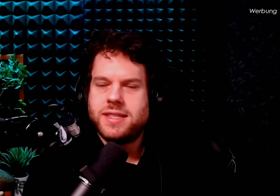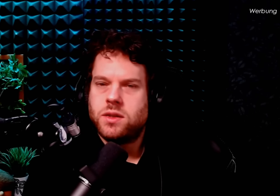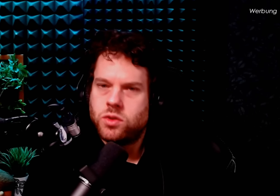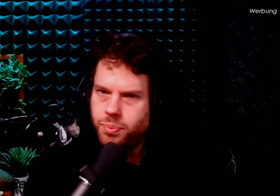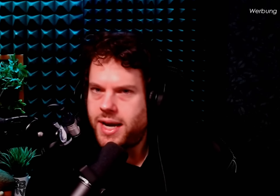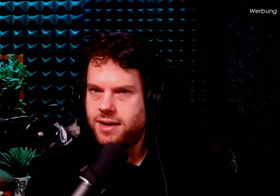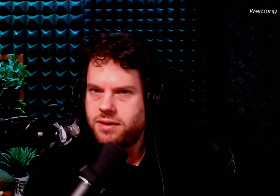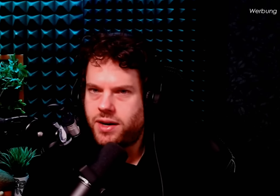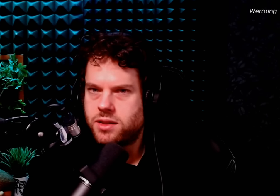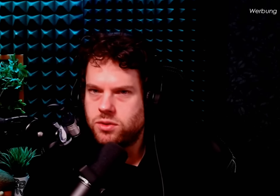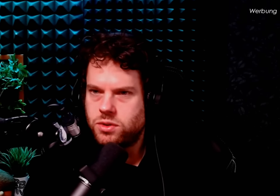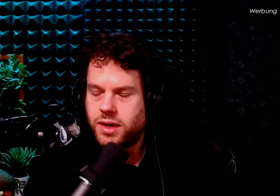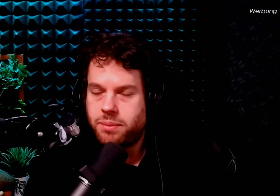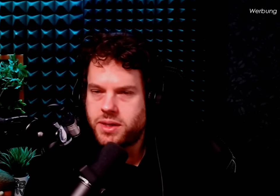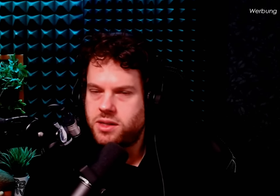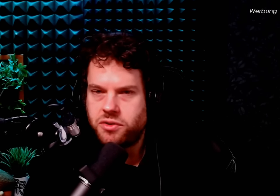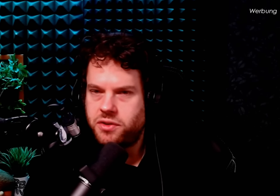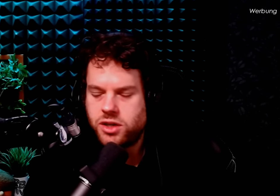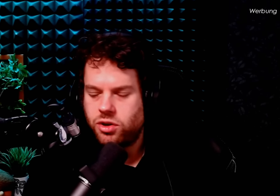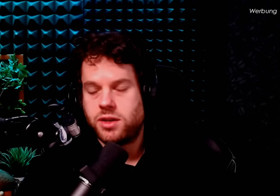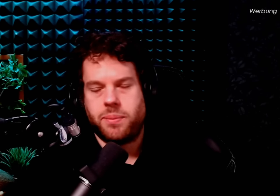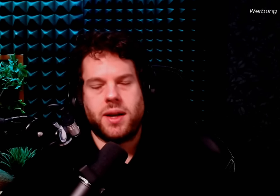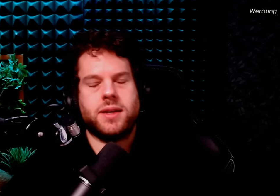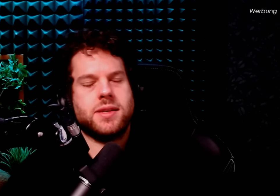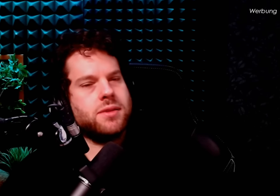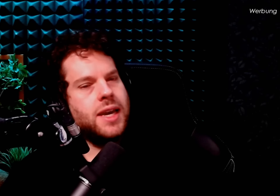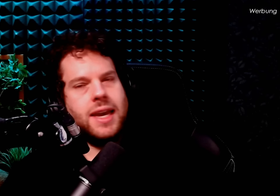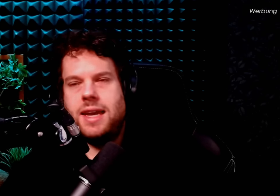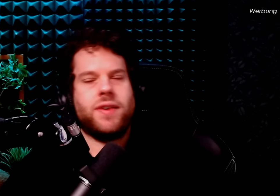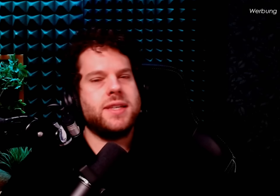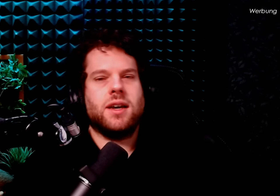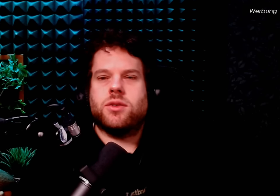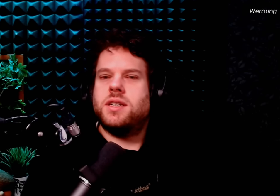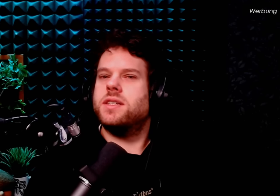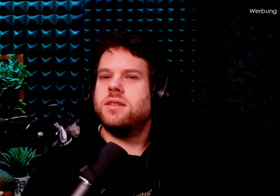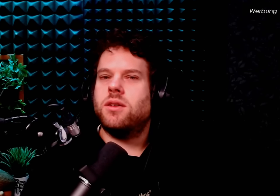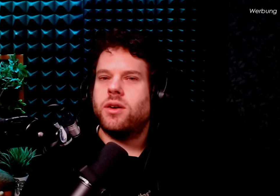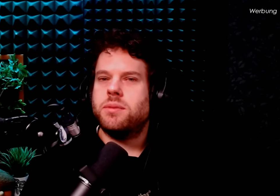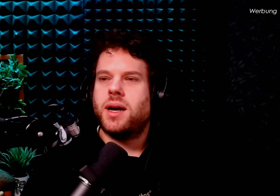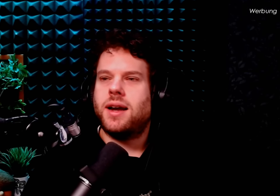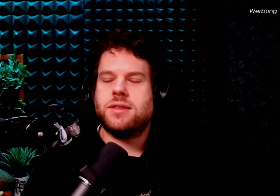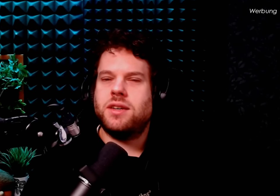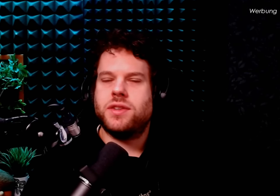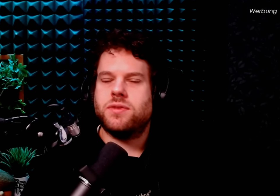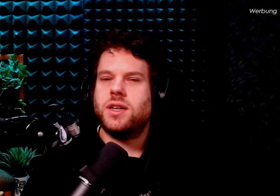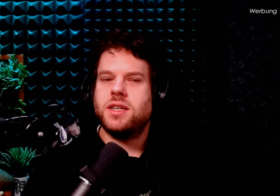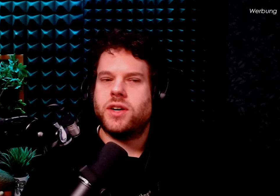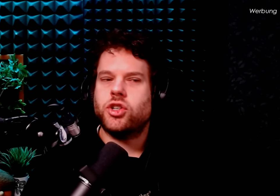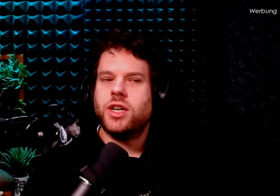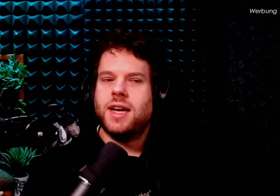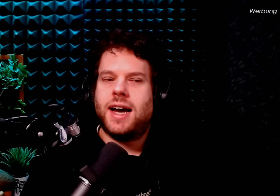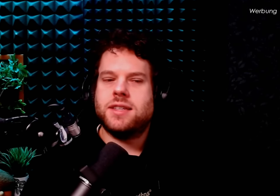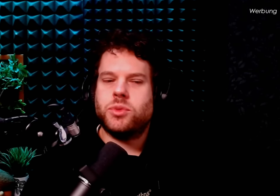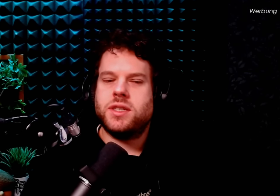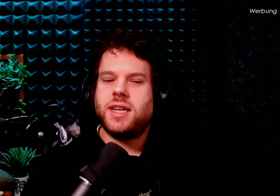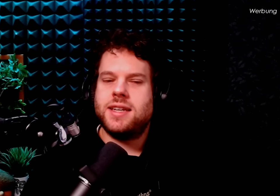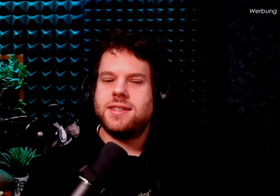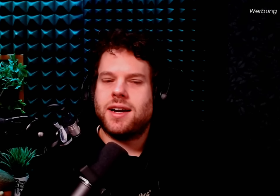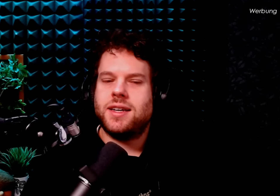weil es ihr zu peinlich war, zuzugeben, dass sie auf die falsche Rolltreppe gegangen ist. Also, ich weiß ja auch nicht, was diese Leute machen. Also, ich finde es wirklich Quatsch. Also, muss ich ehrlich sagen,